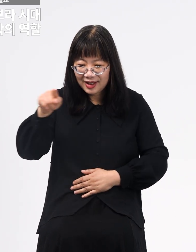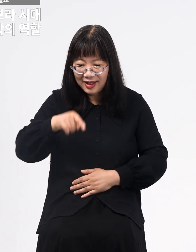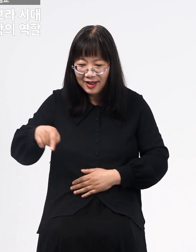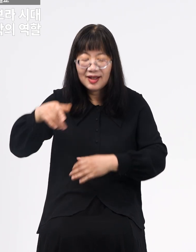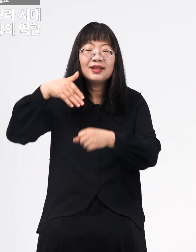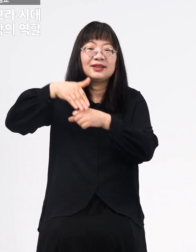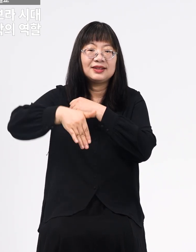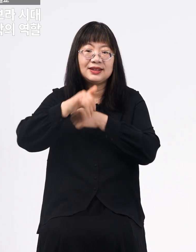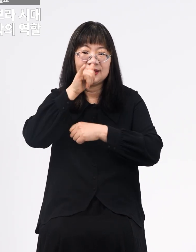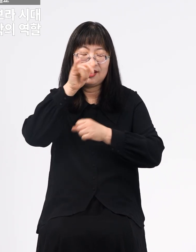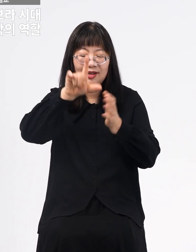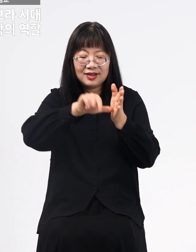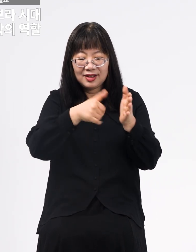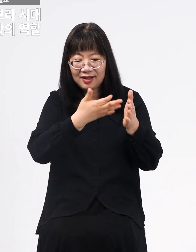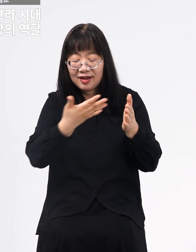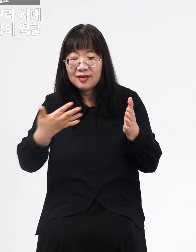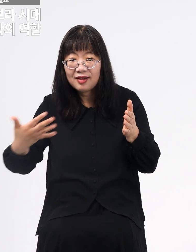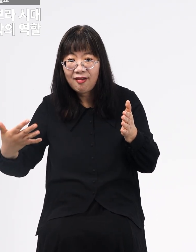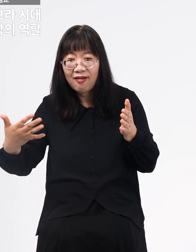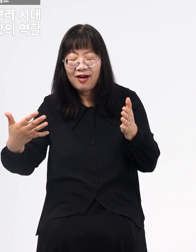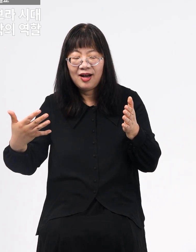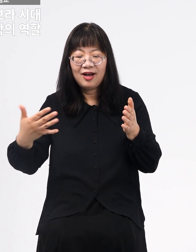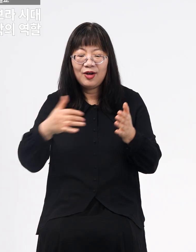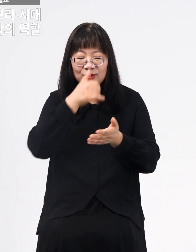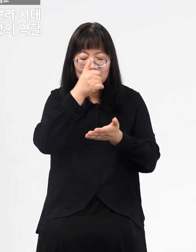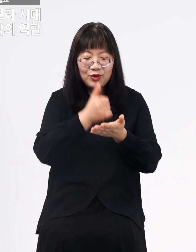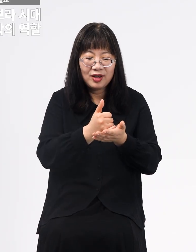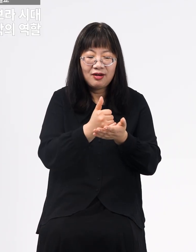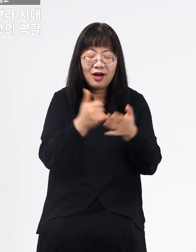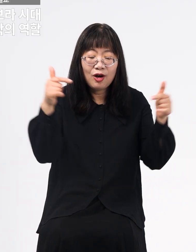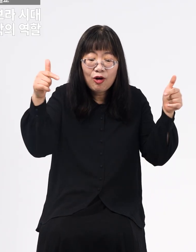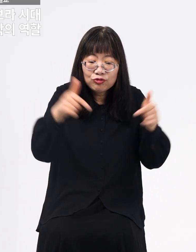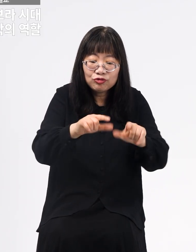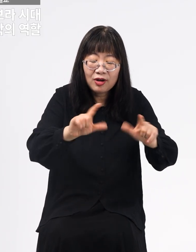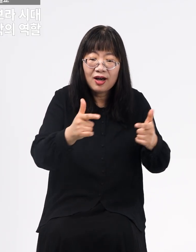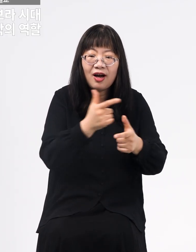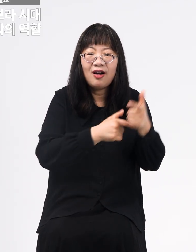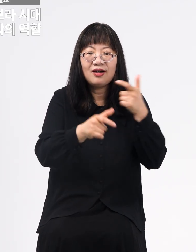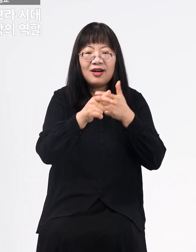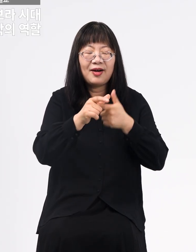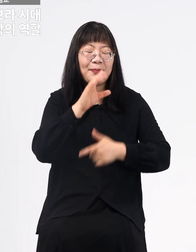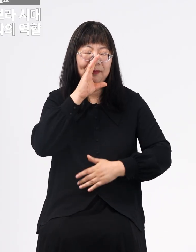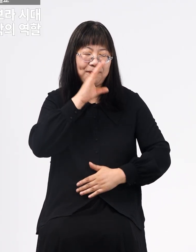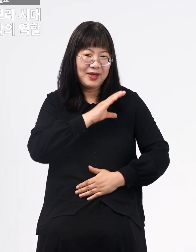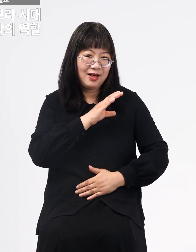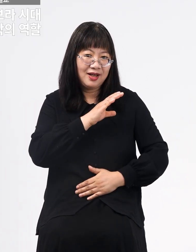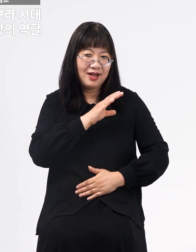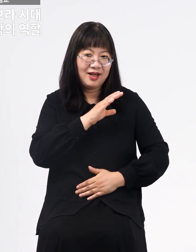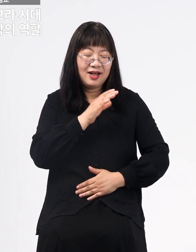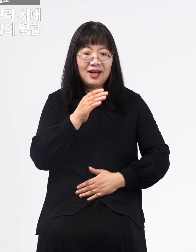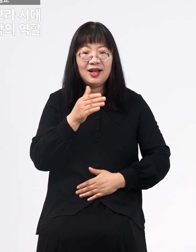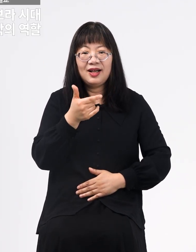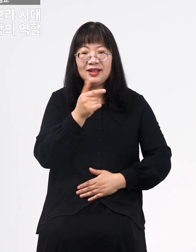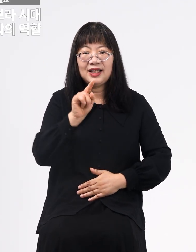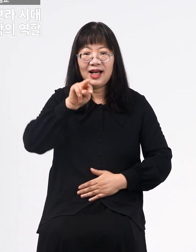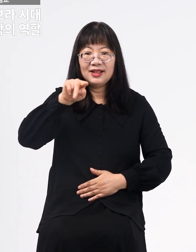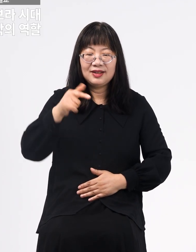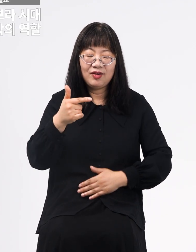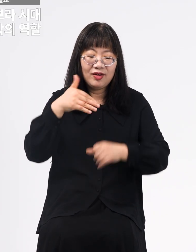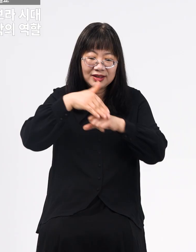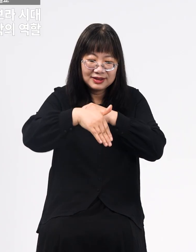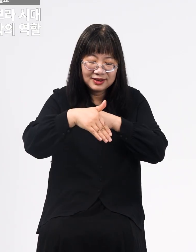세월이 갈수록 죄가 덜해지는 게 아니라 더 깊어진다는 나선형 구조를 갖고